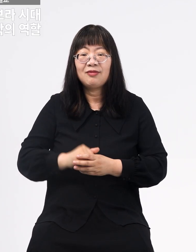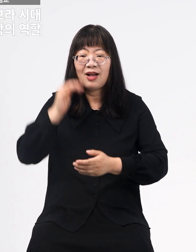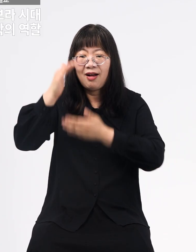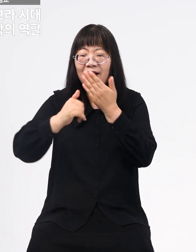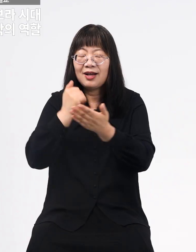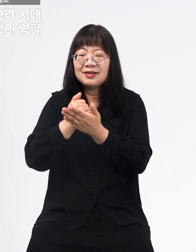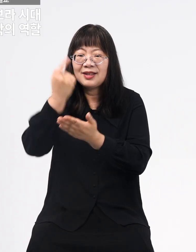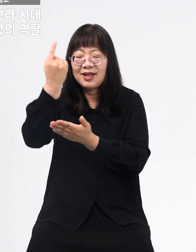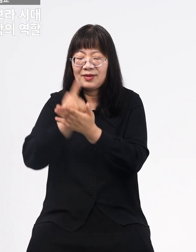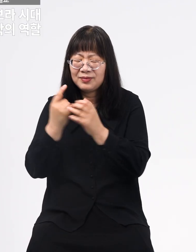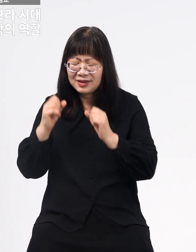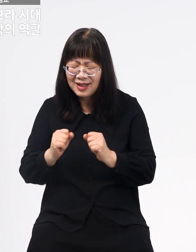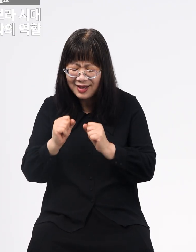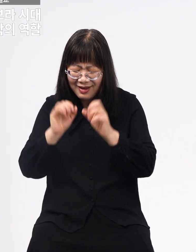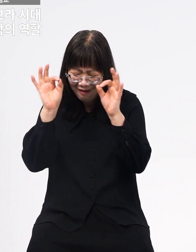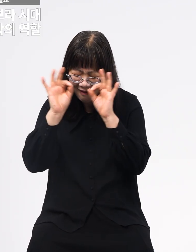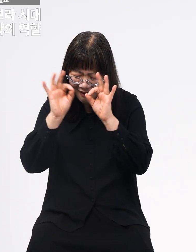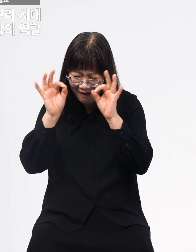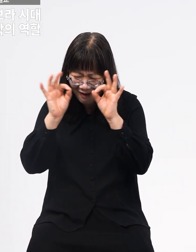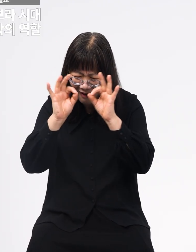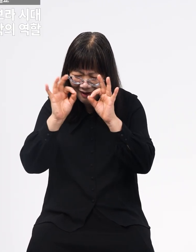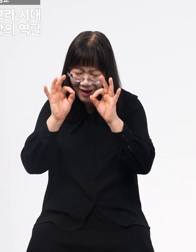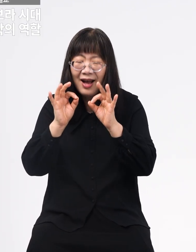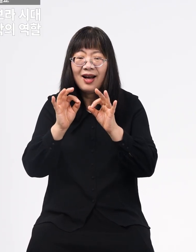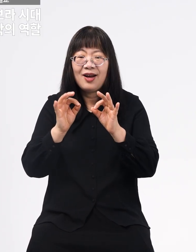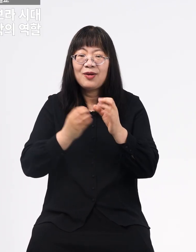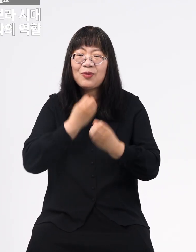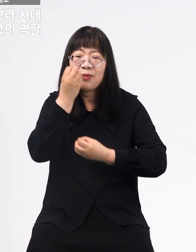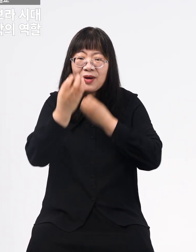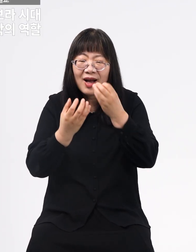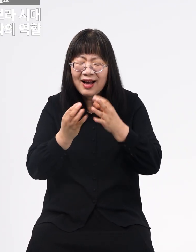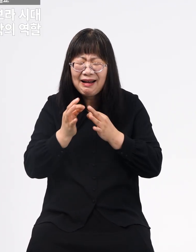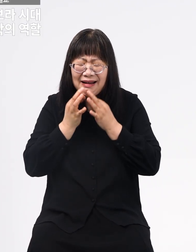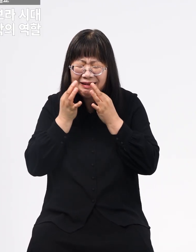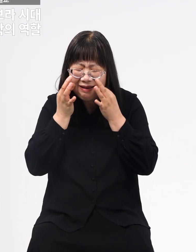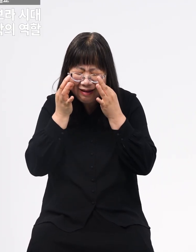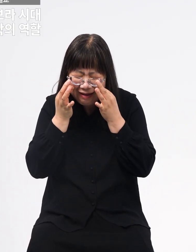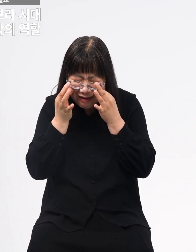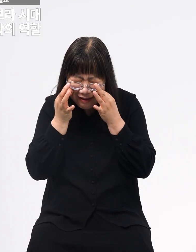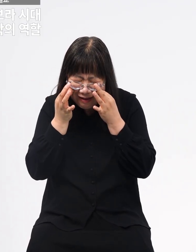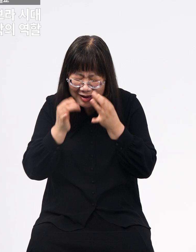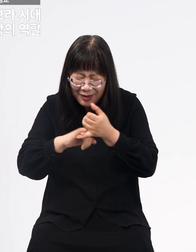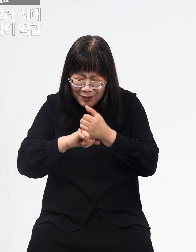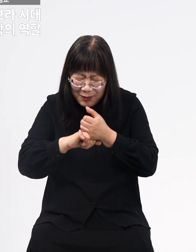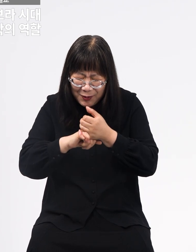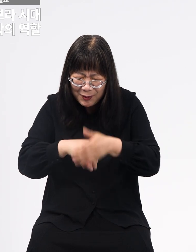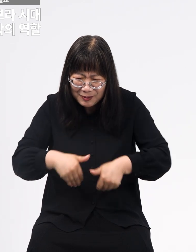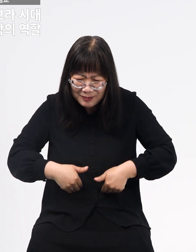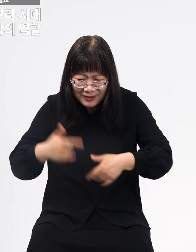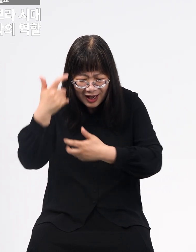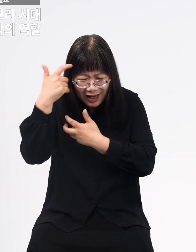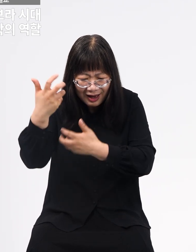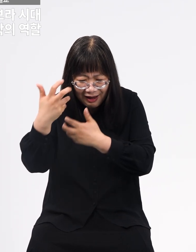하나님의 임재를 구하는 간절하고도 처절하고도 필사적인 매달림이에요.